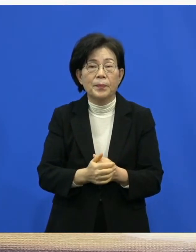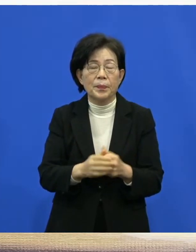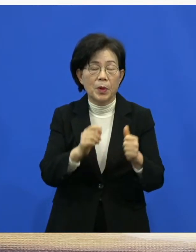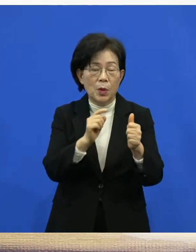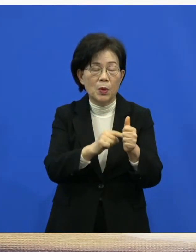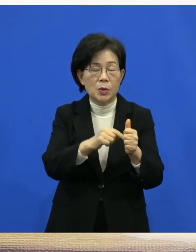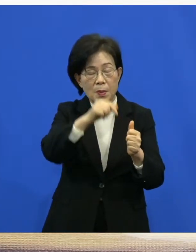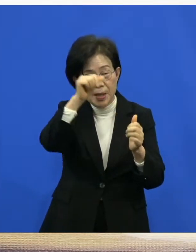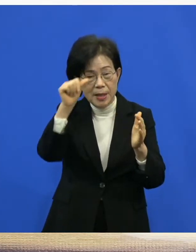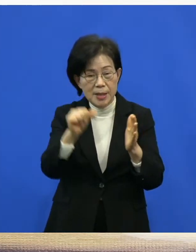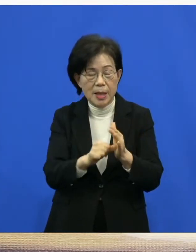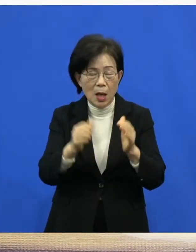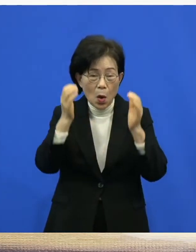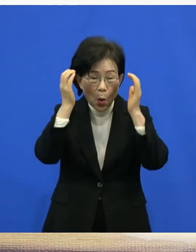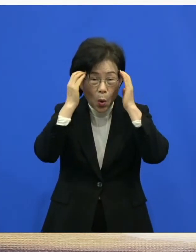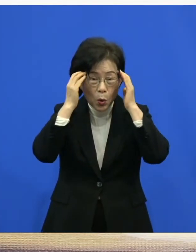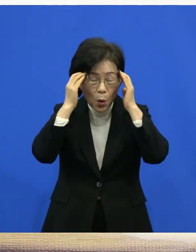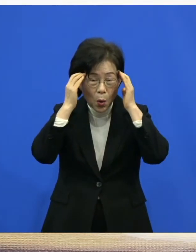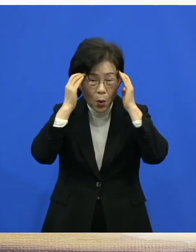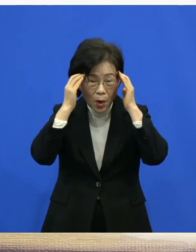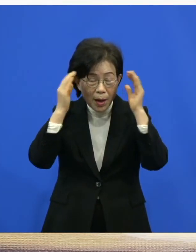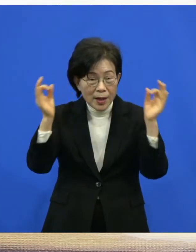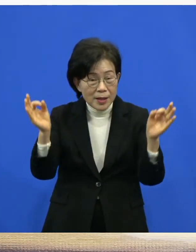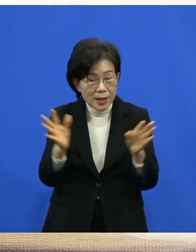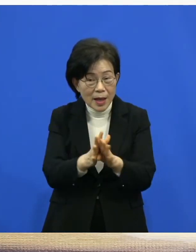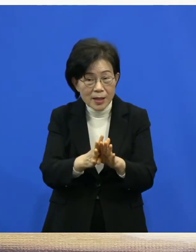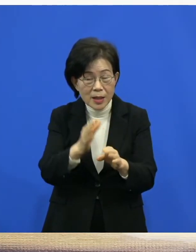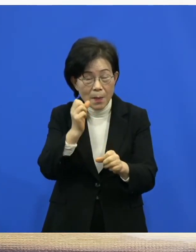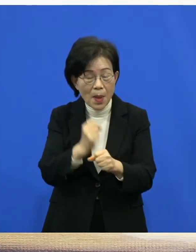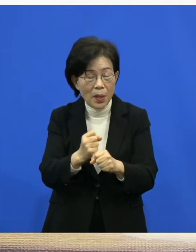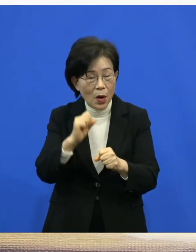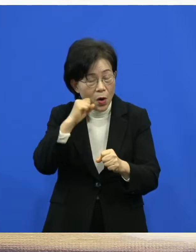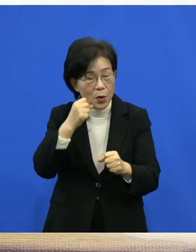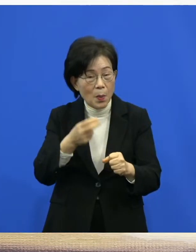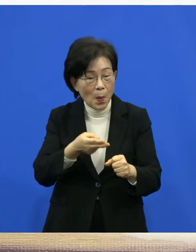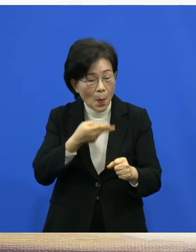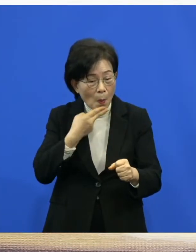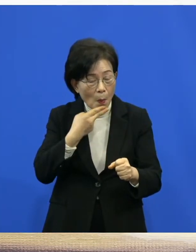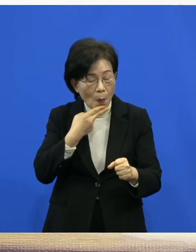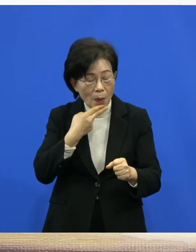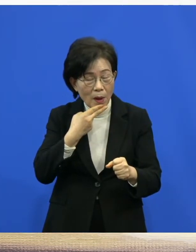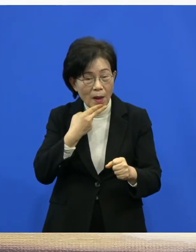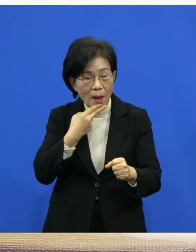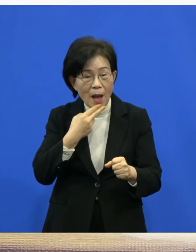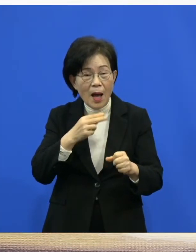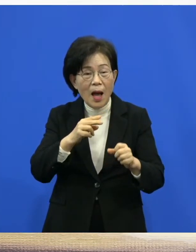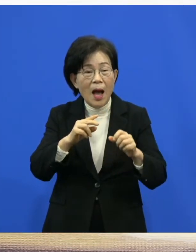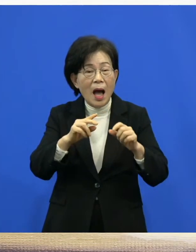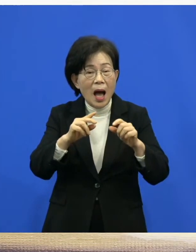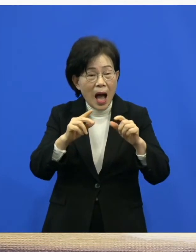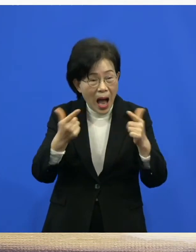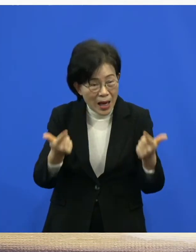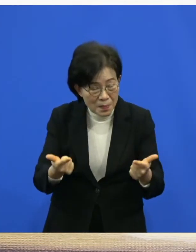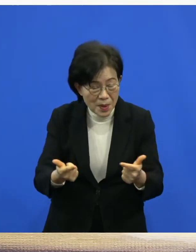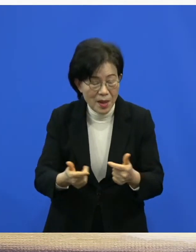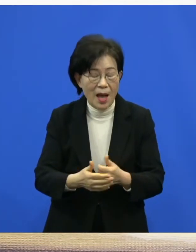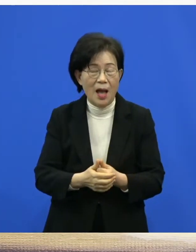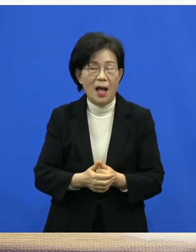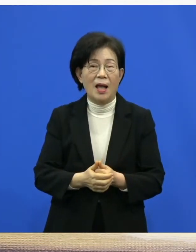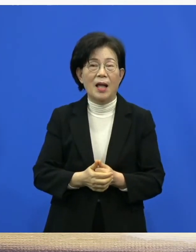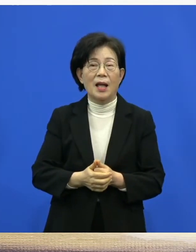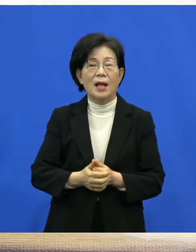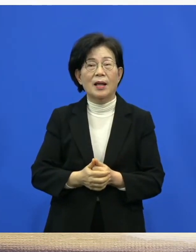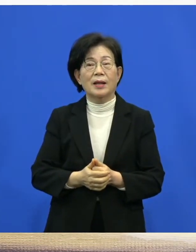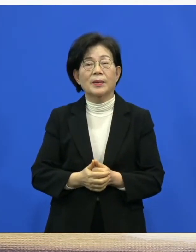요셉의 생애의 고통을 제거해 주시겠다, 어려운 일이 일어나지 않겠다, 고난을 피하도록 해주겠다, 그런 약속이 아니라는 거예요.